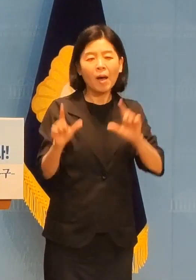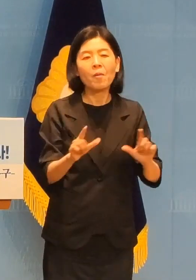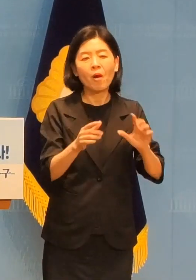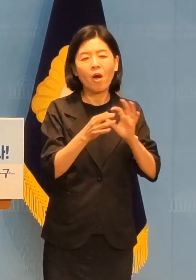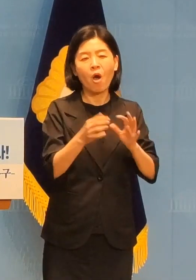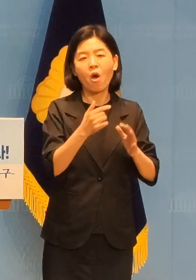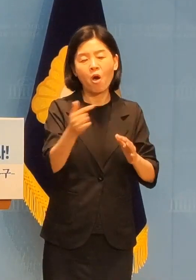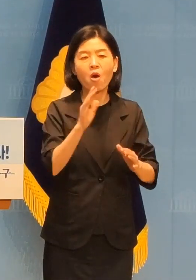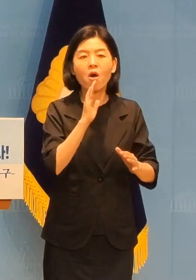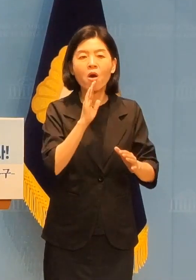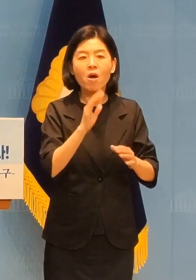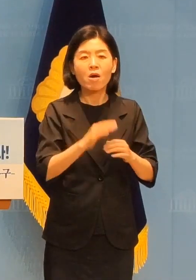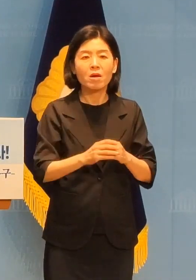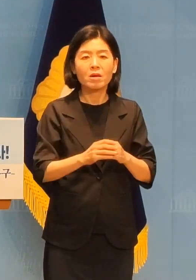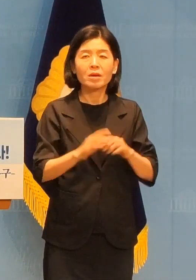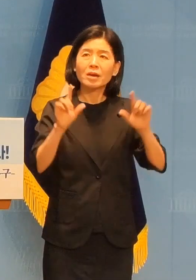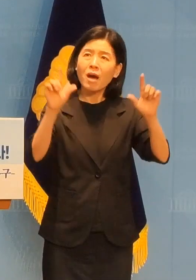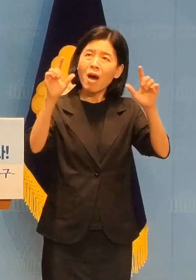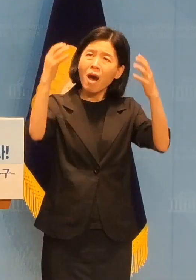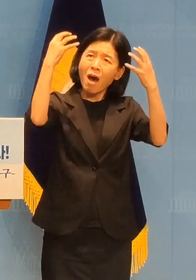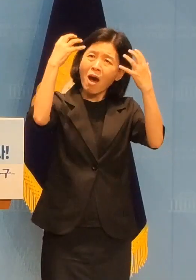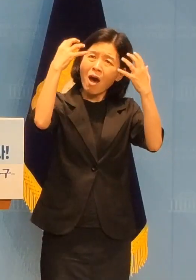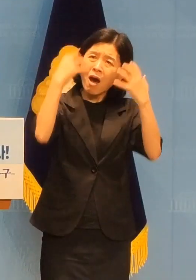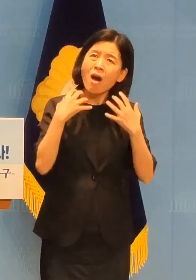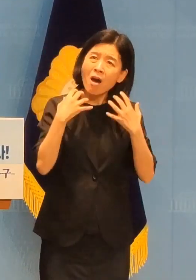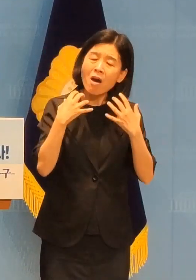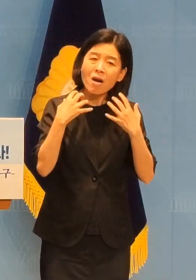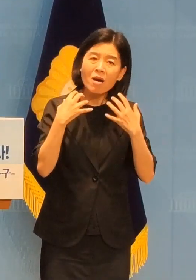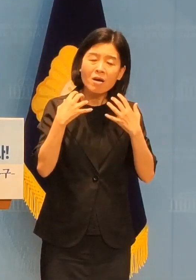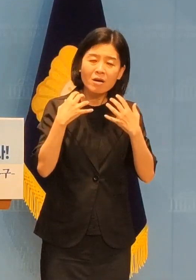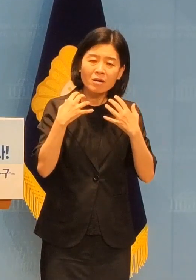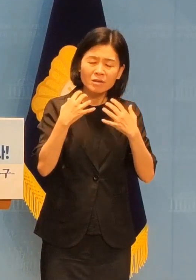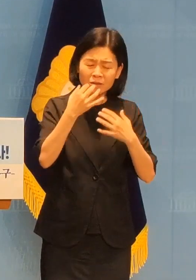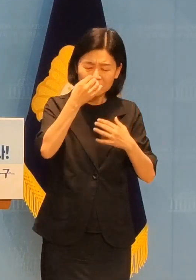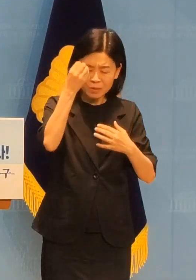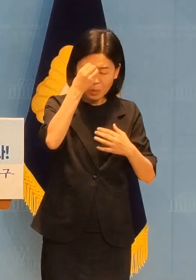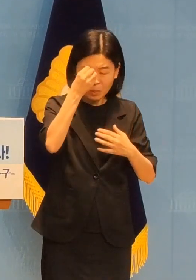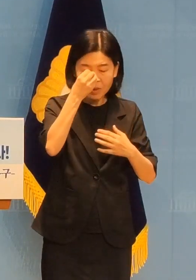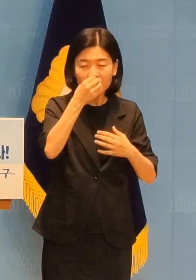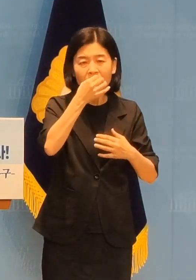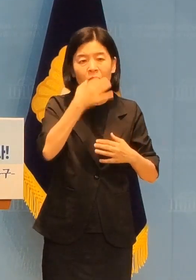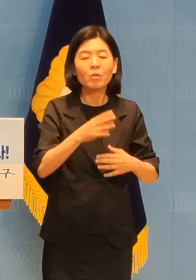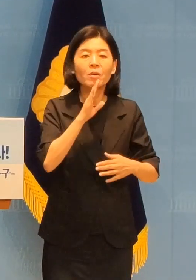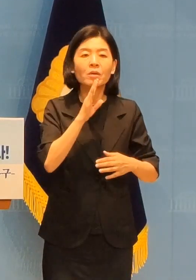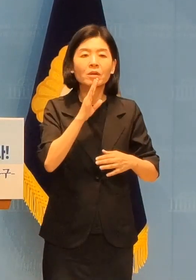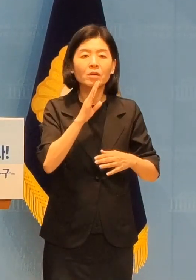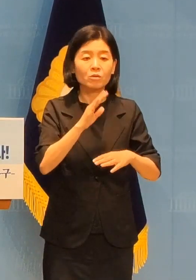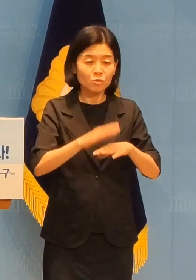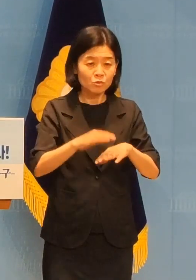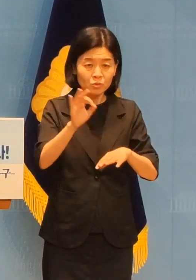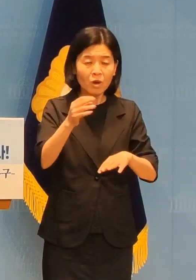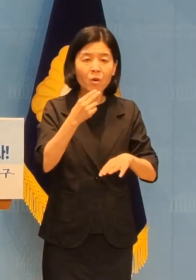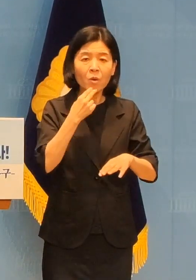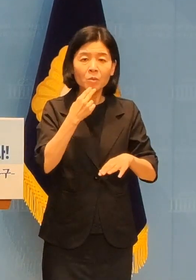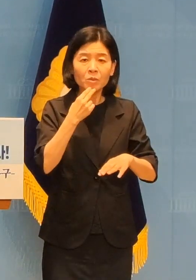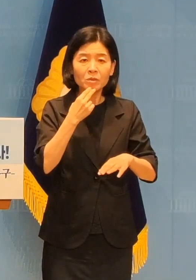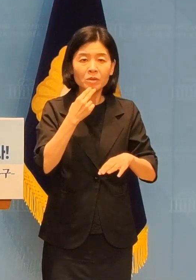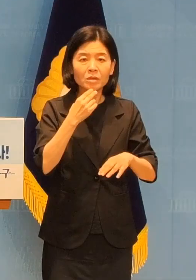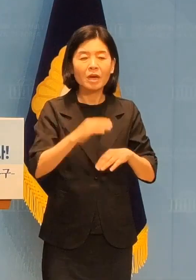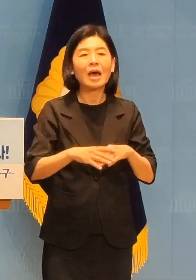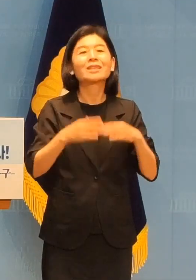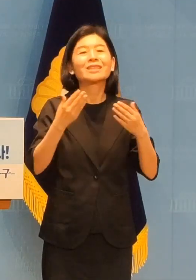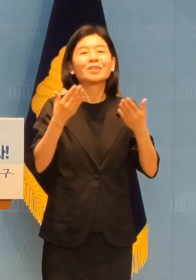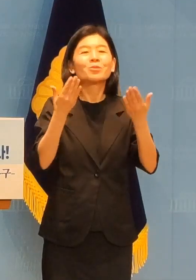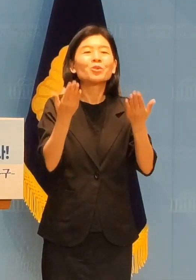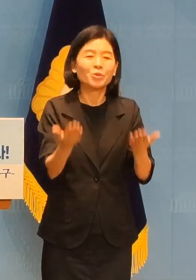기후재난에 따른 수당 없이 과연 이것이 가능한가, 그 쉼을 할 수 있는가라는 부분에 대해서 고민을